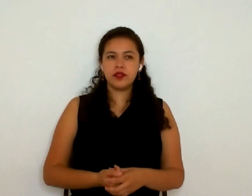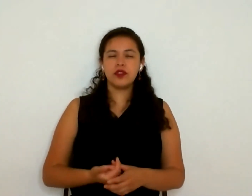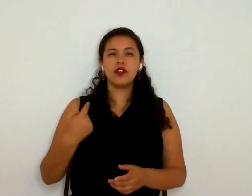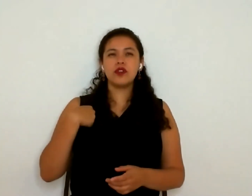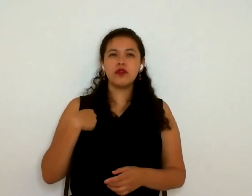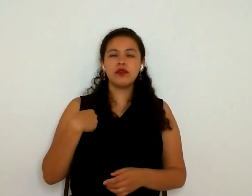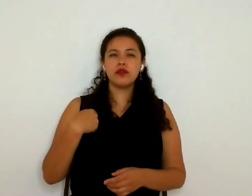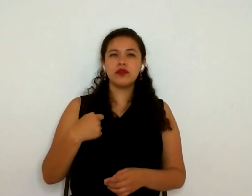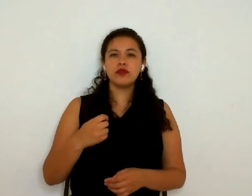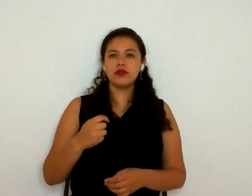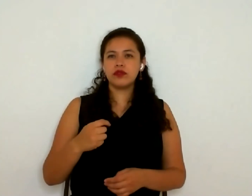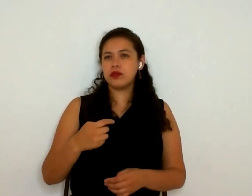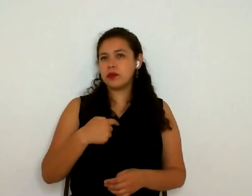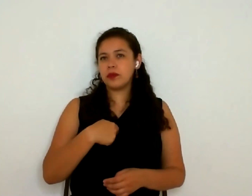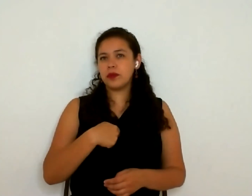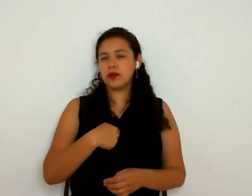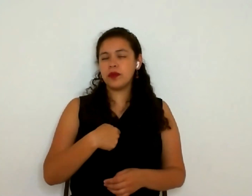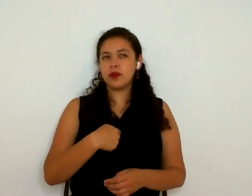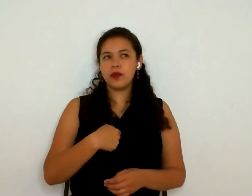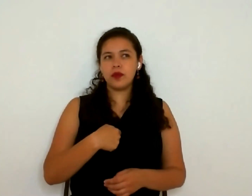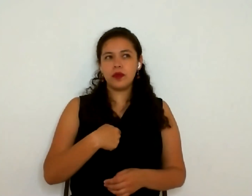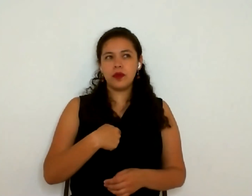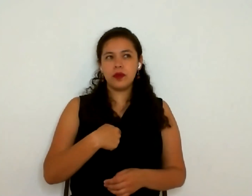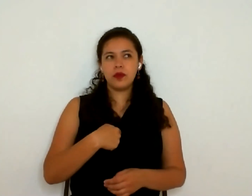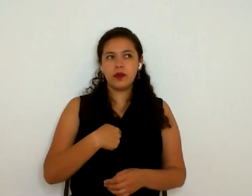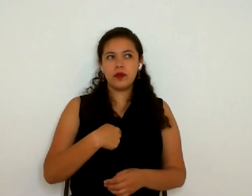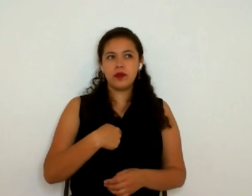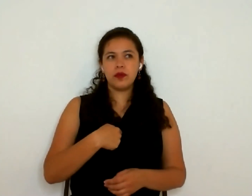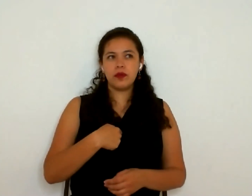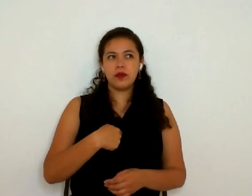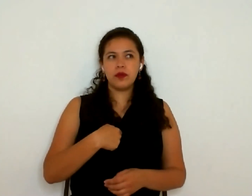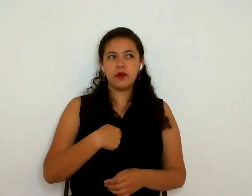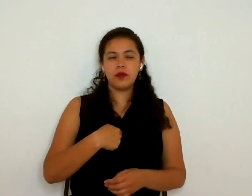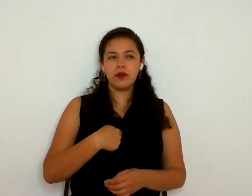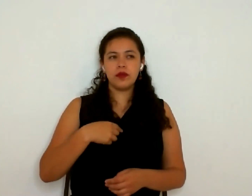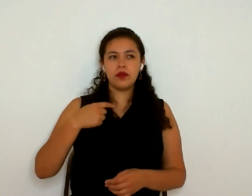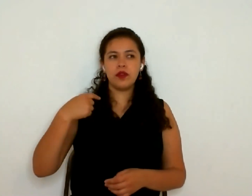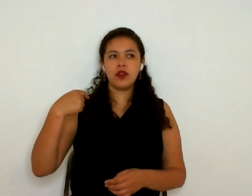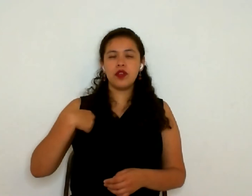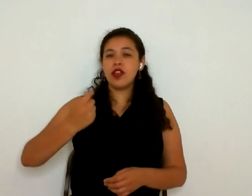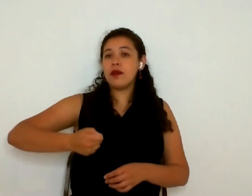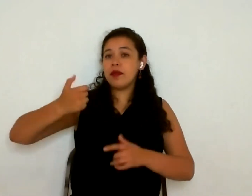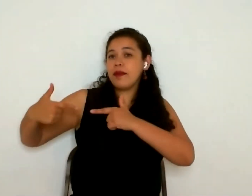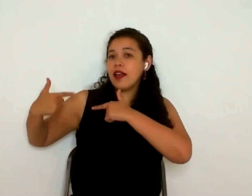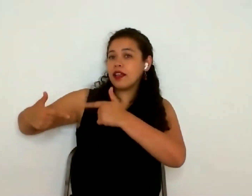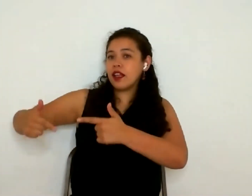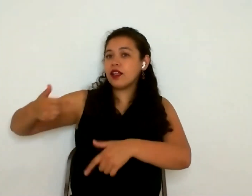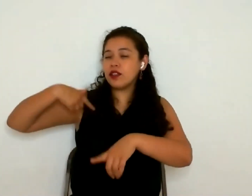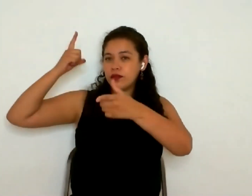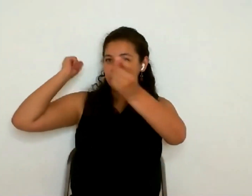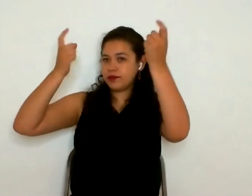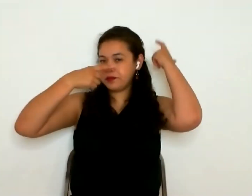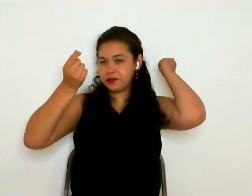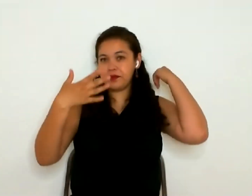de crea que yo me fueron de las primeras generaciones muy bien